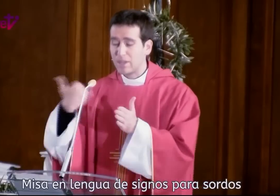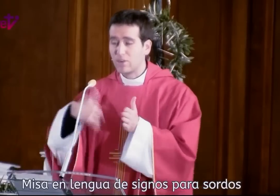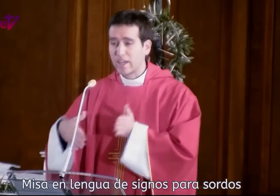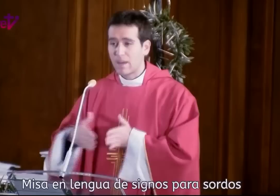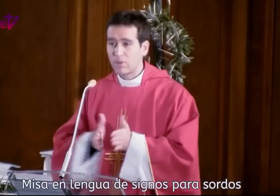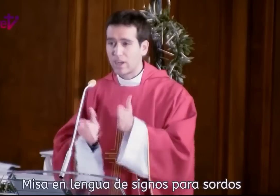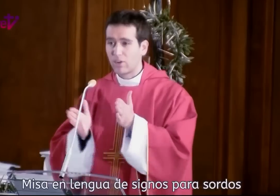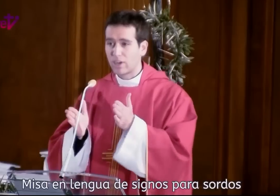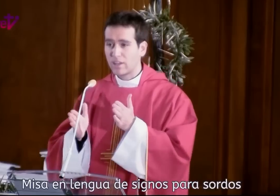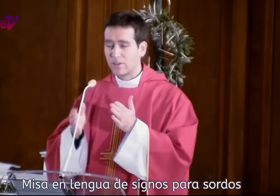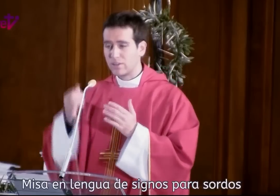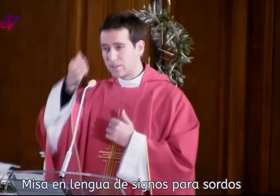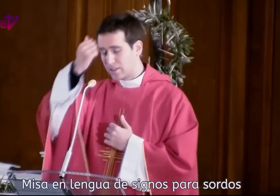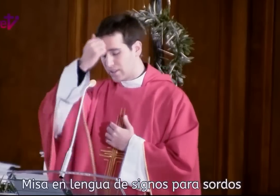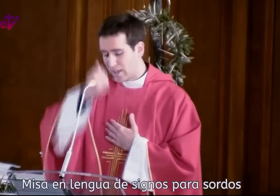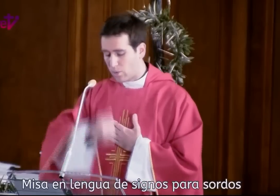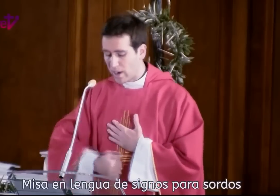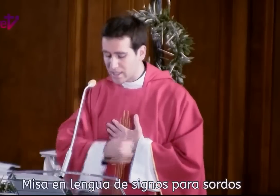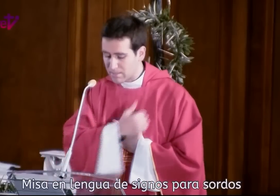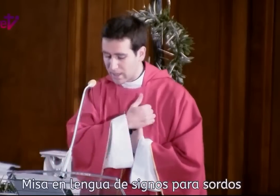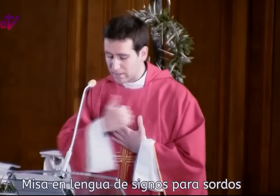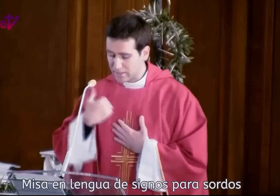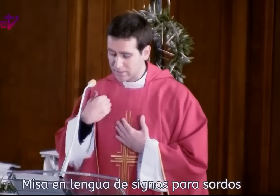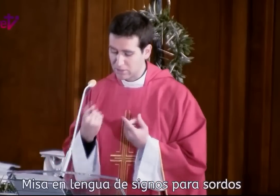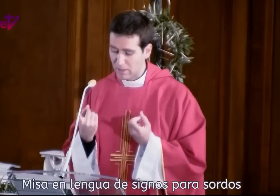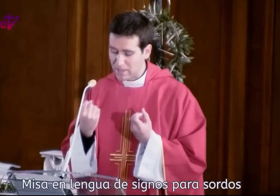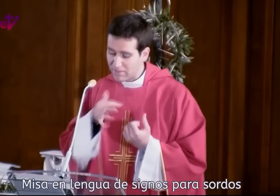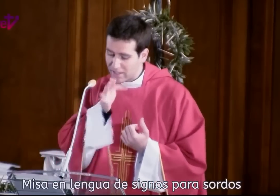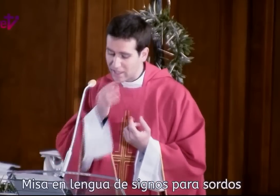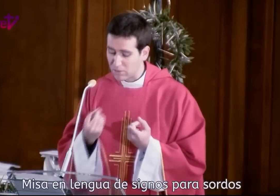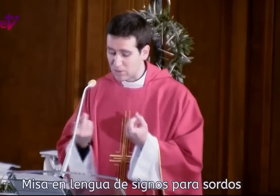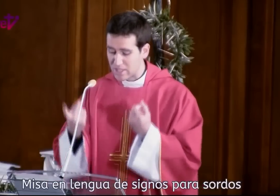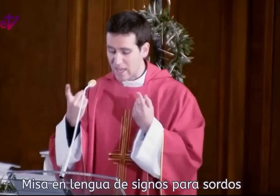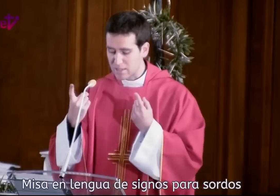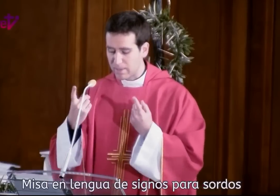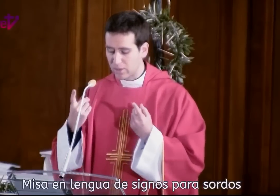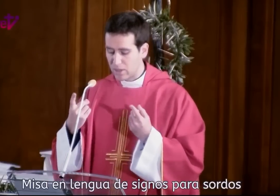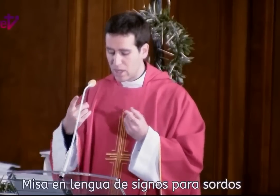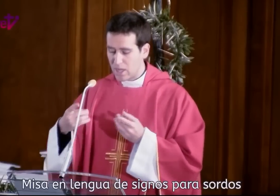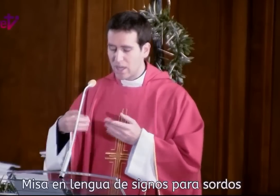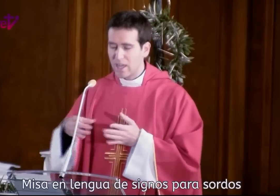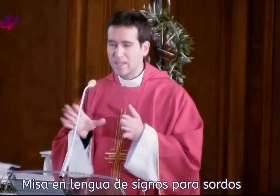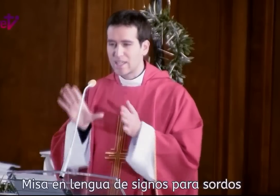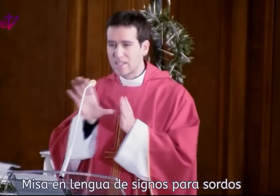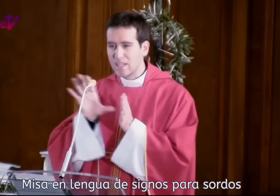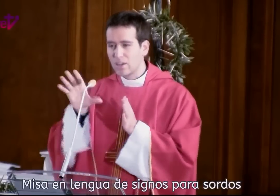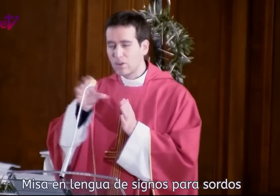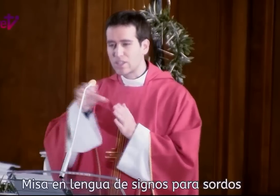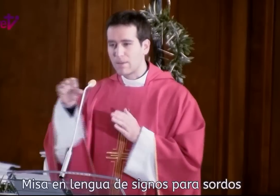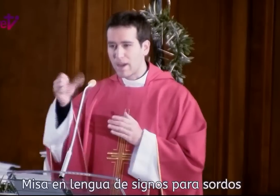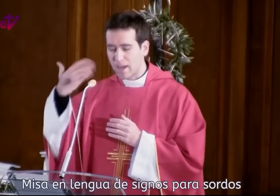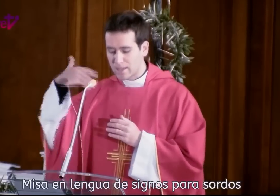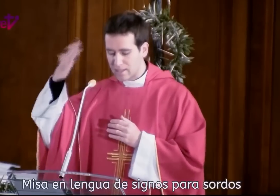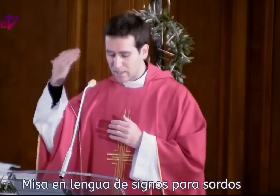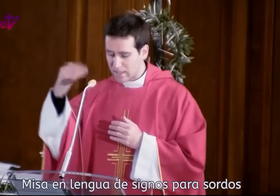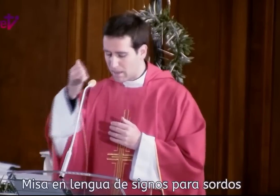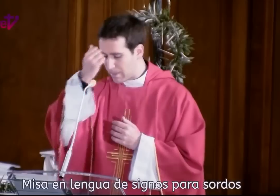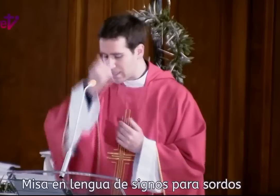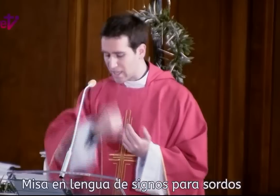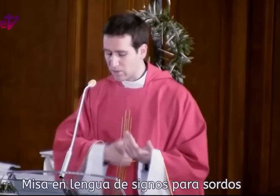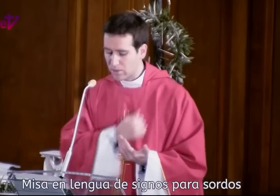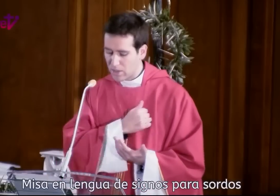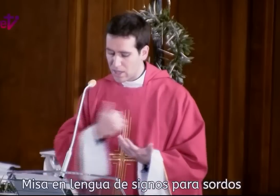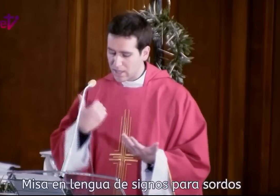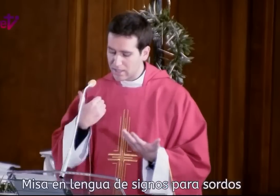Este camino que ya hemos recorrido de Cuaresma, todavía faltan unos días, pero estas 5 semanas que